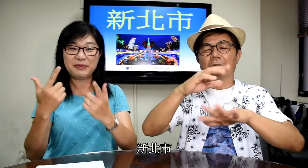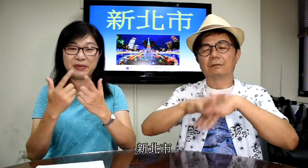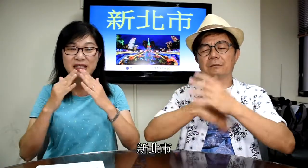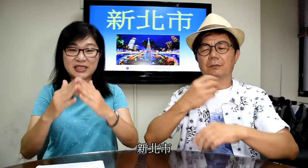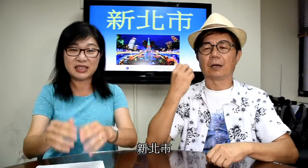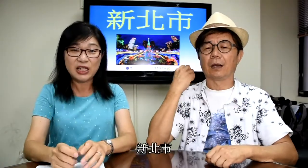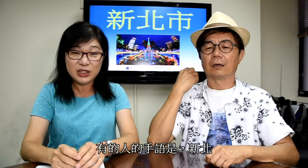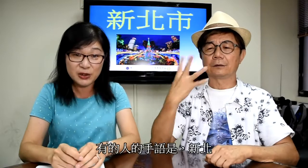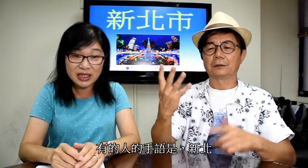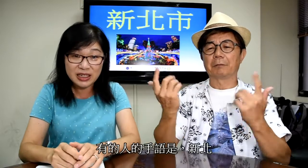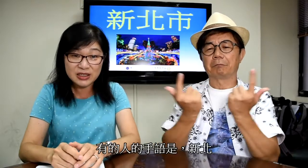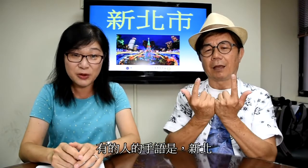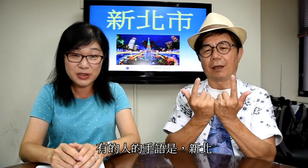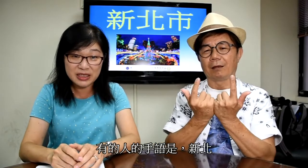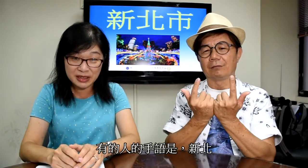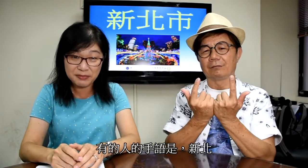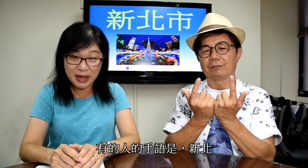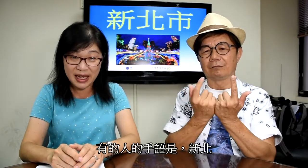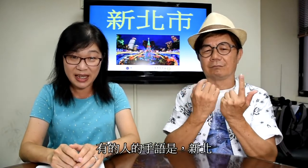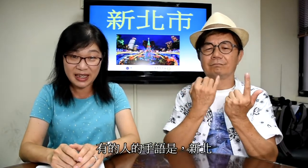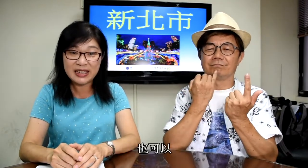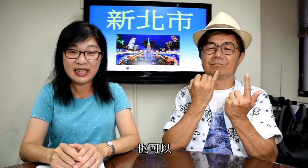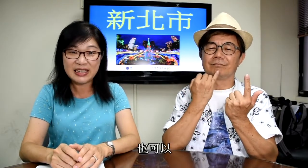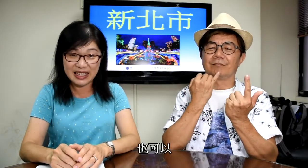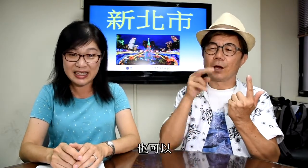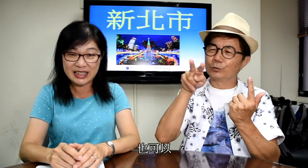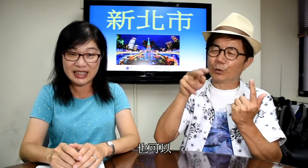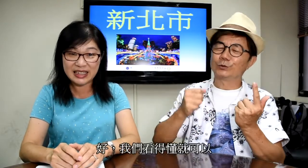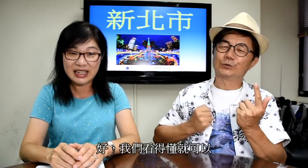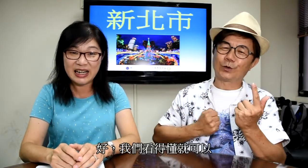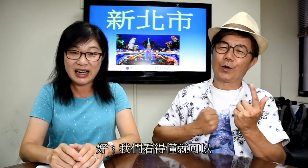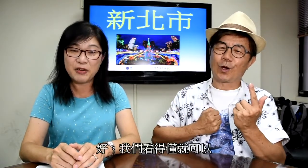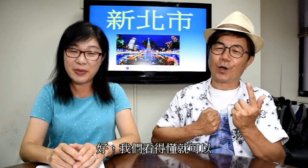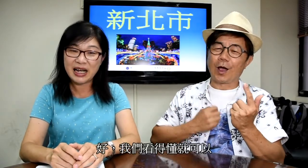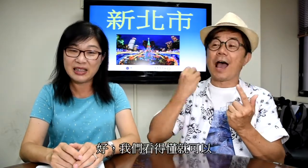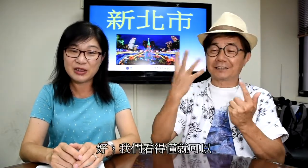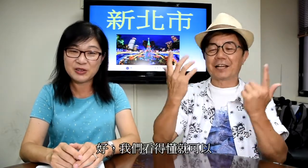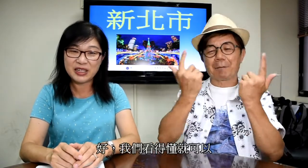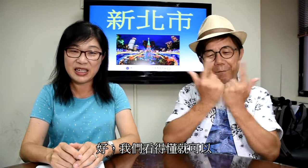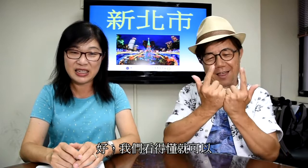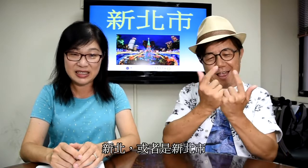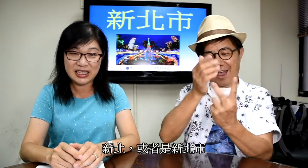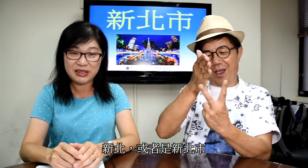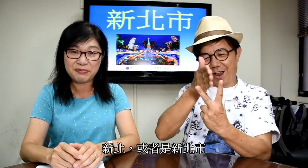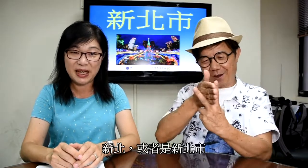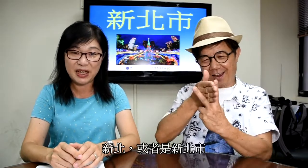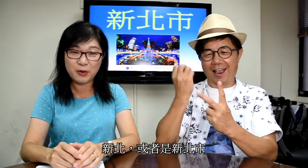北市，有的人的手语是新北，也可以，好，我们看得懂就可以，新北或者